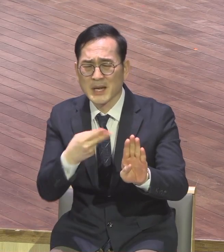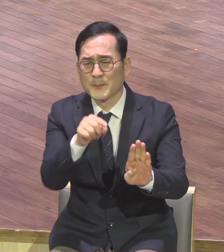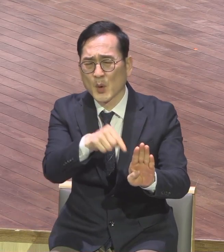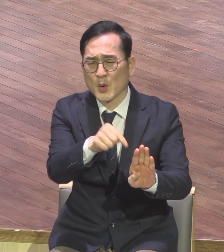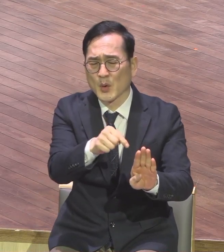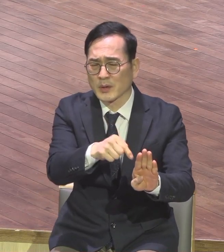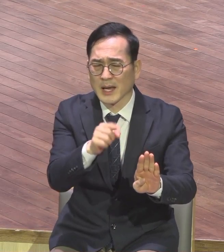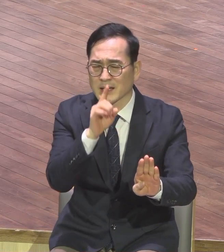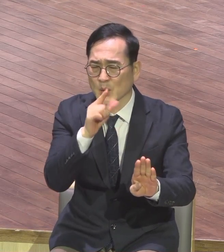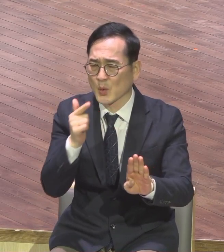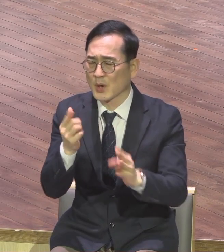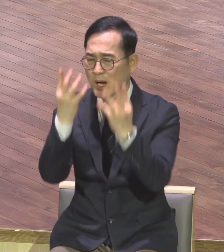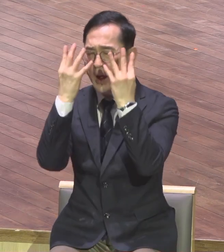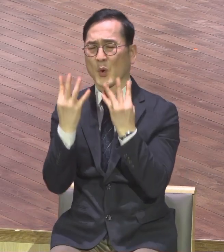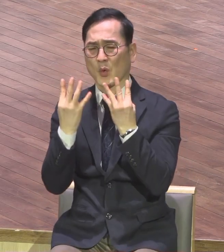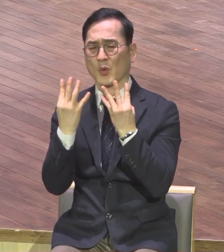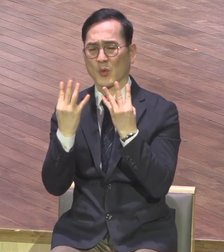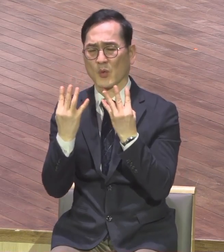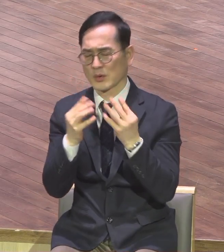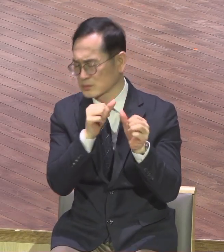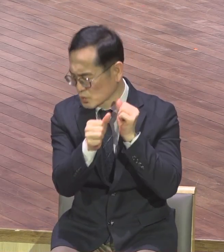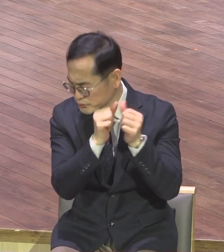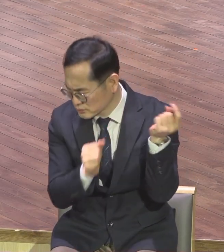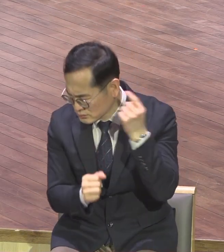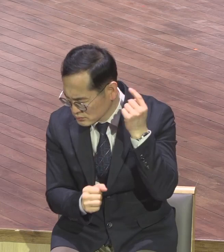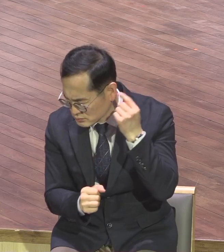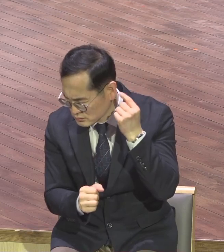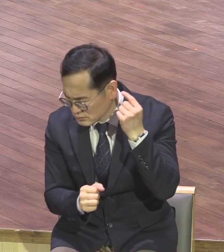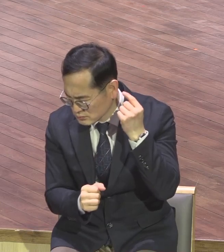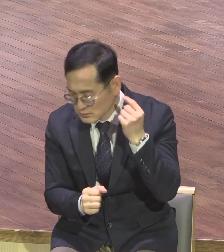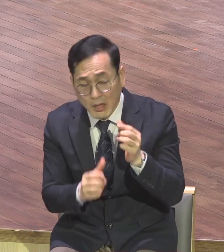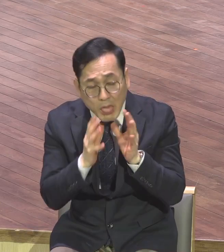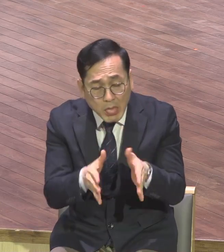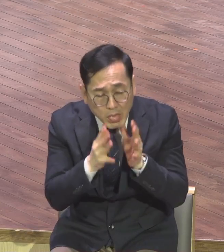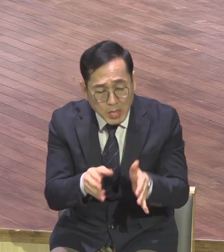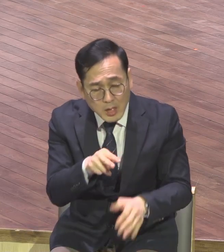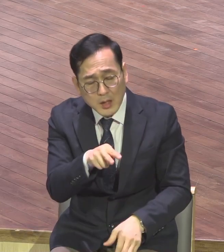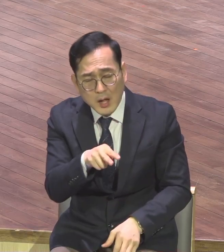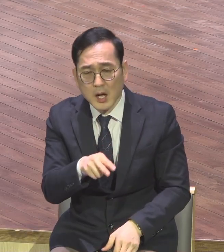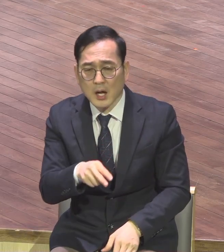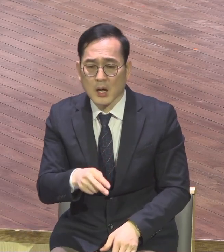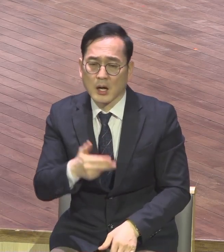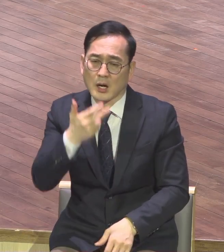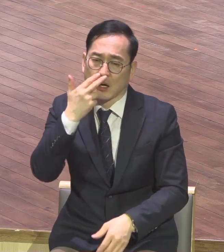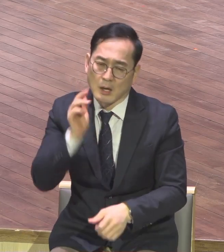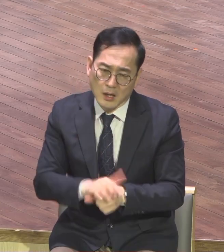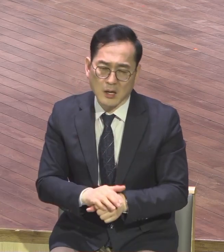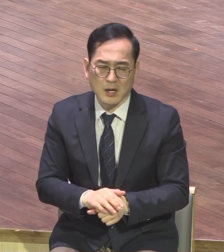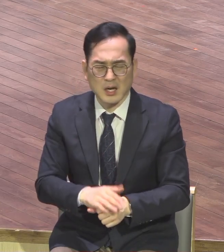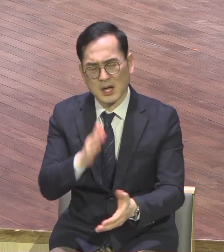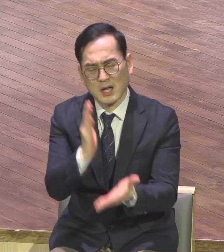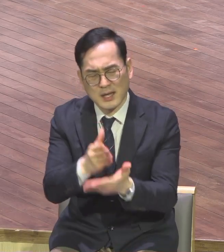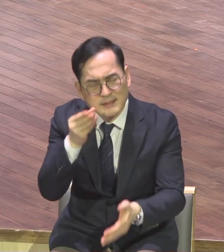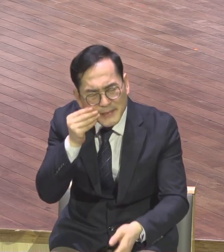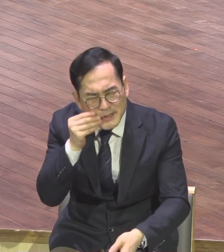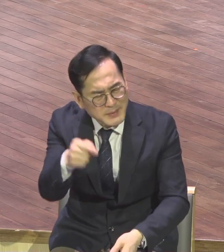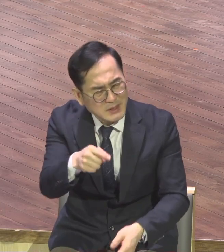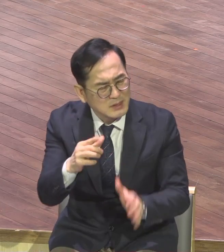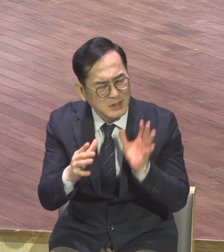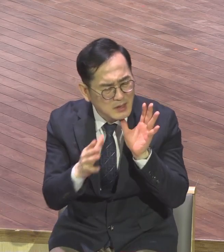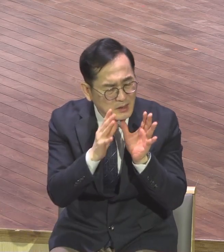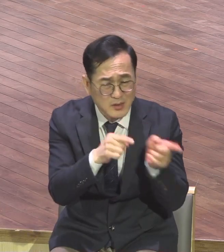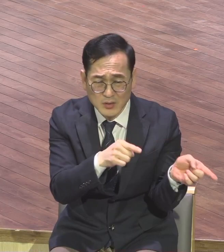계속 이런 소리 들어오니까 너무 답답해가지고 언약적 한을 가지고 바울이 지금 강조를 하고 있어요.